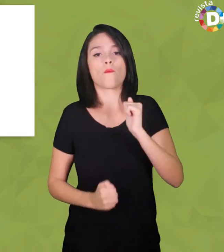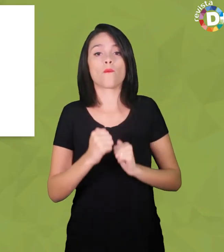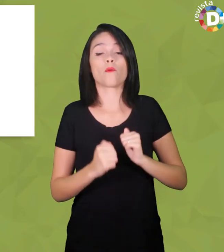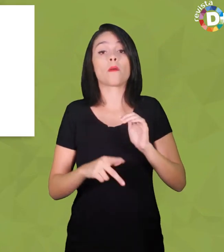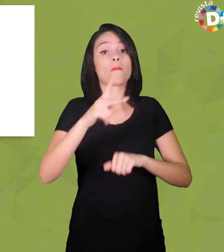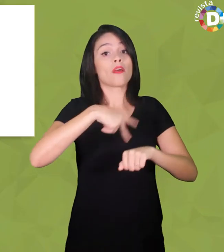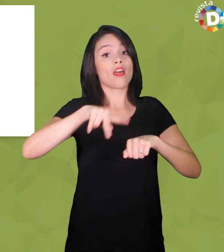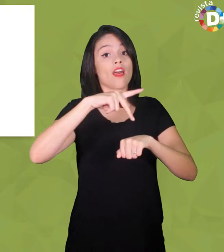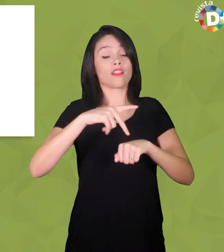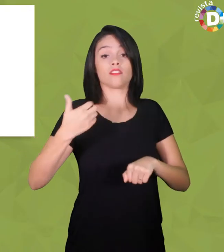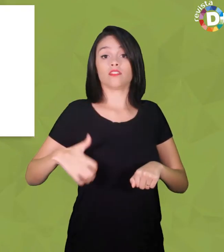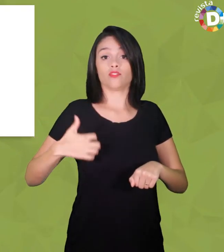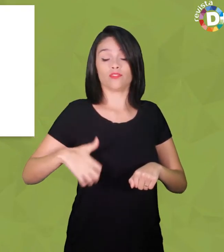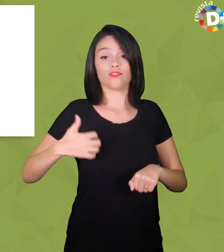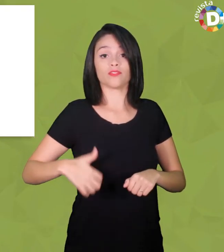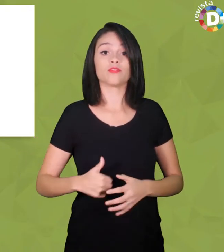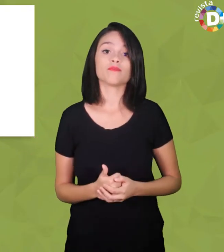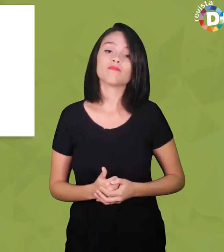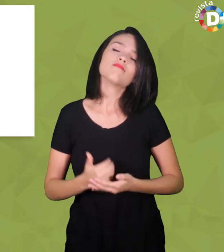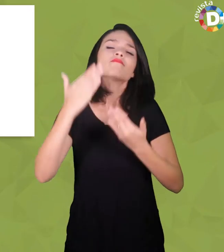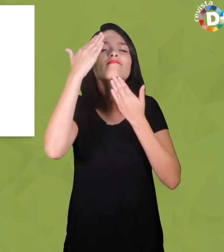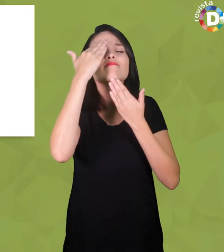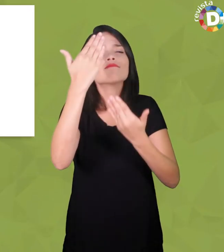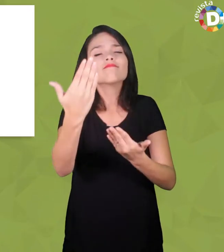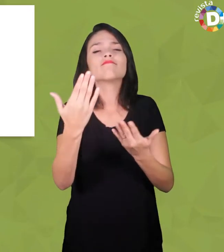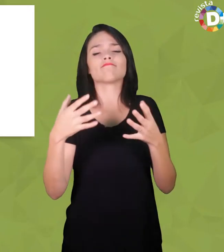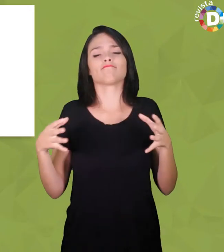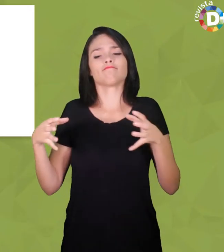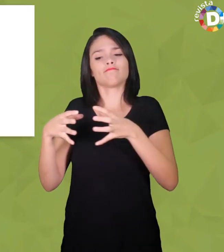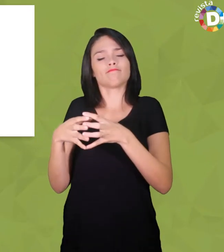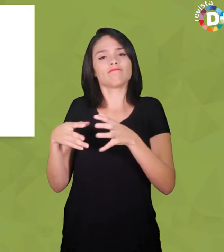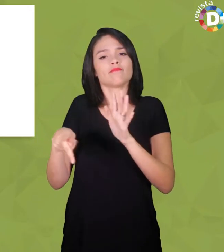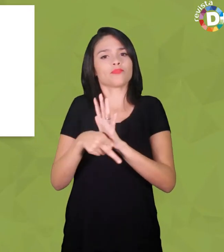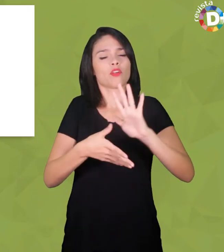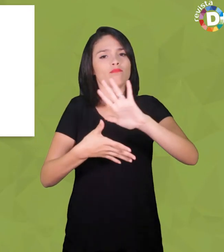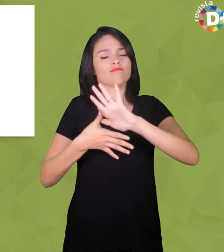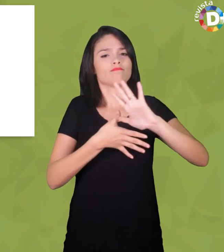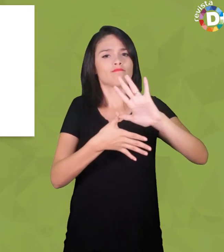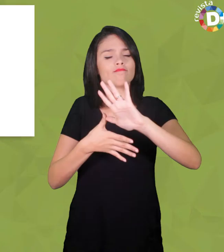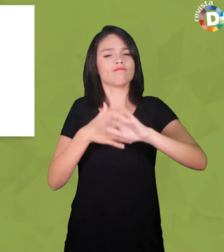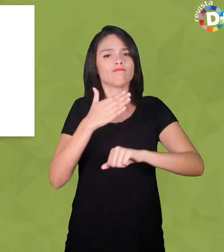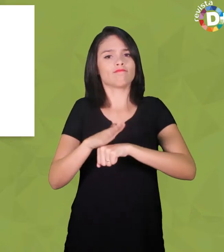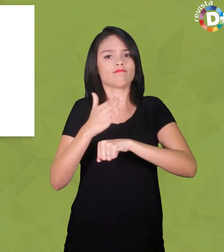argentina agradeço o comitê paralímpico das américas por confiar ao